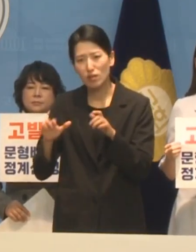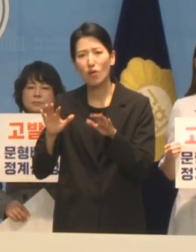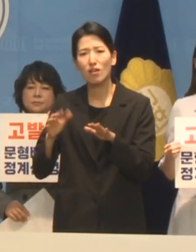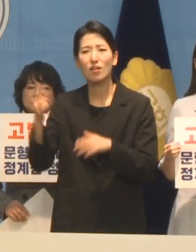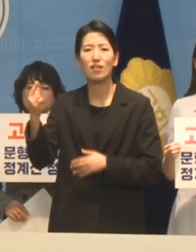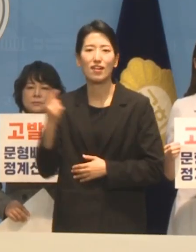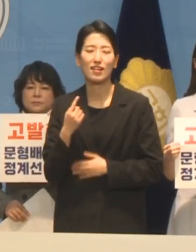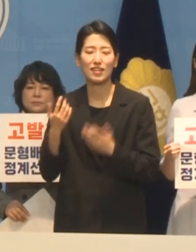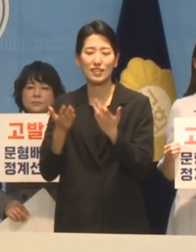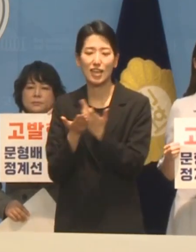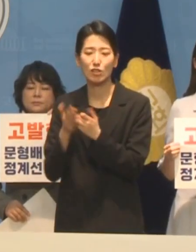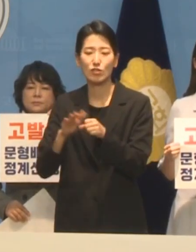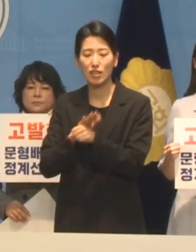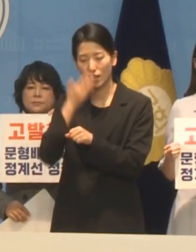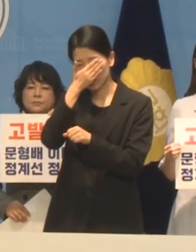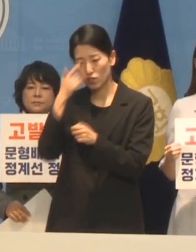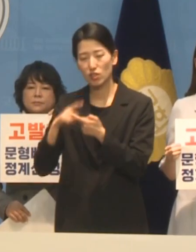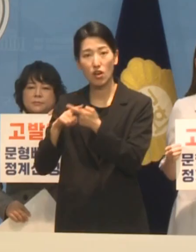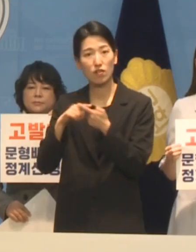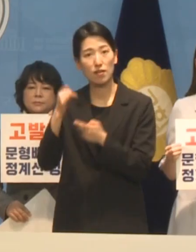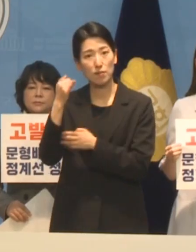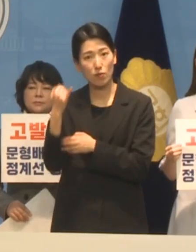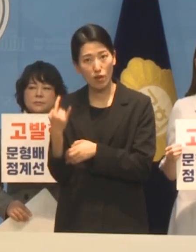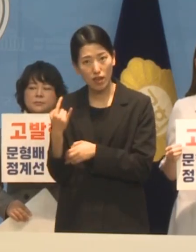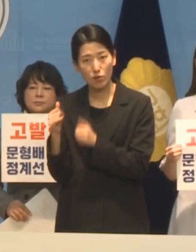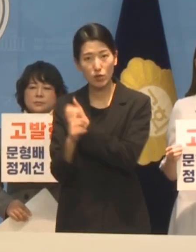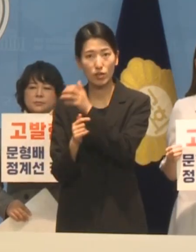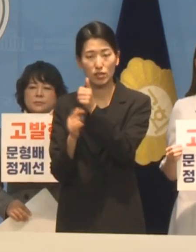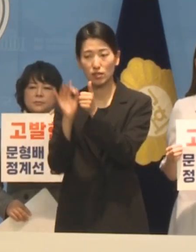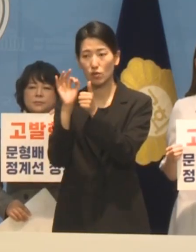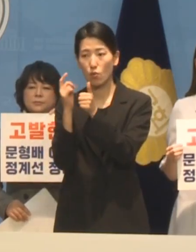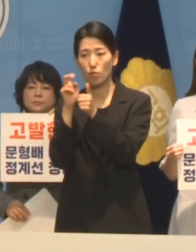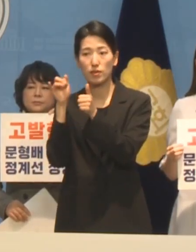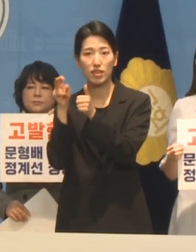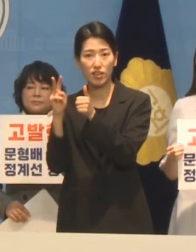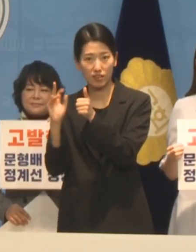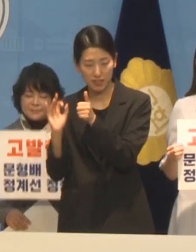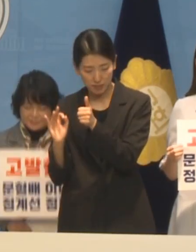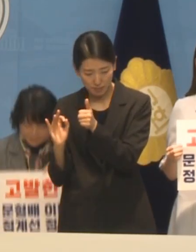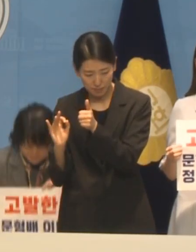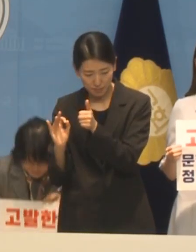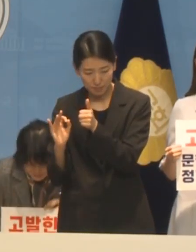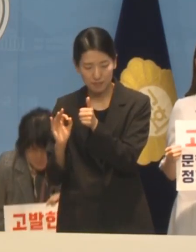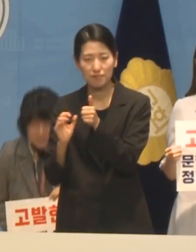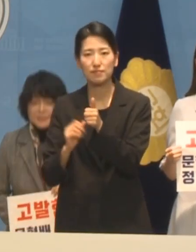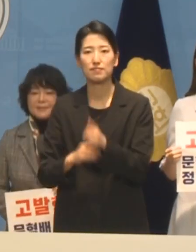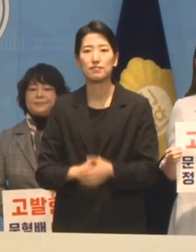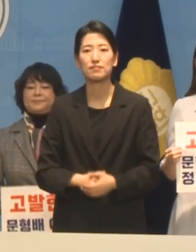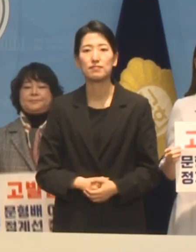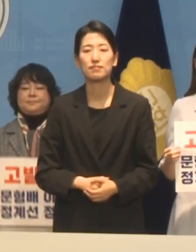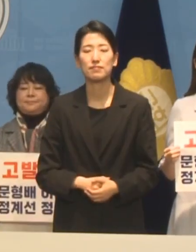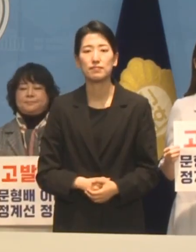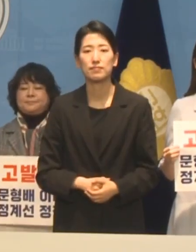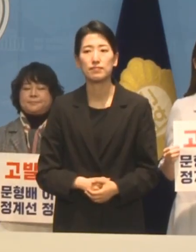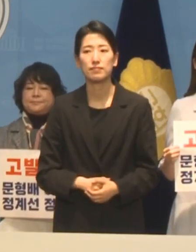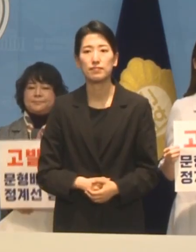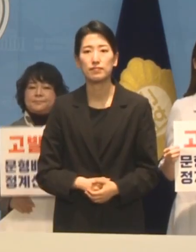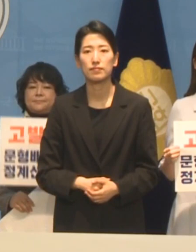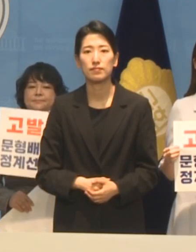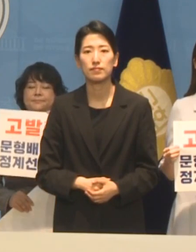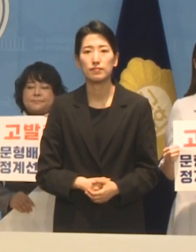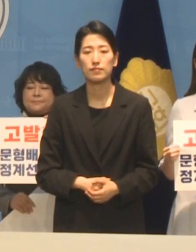올라오셨습니다. 제주사랑청년연합회 그 위원장인 오미영 위원장님 인사하시죠. 예. 그리고